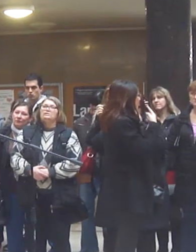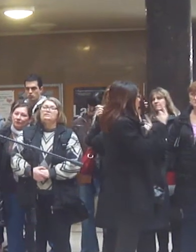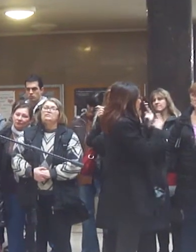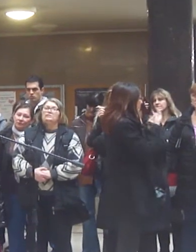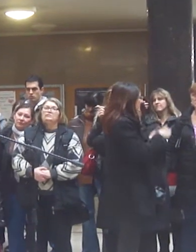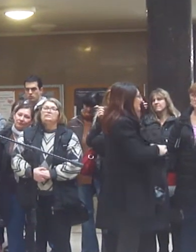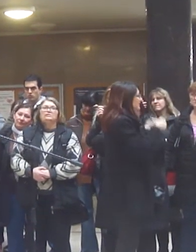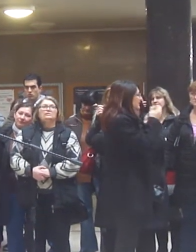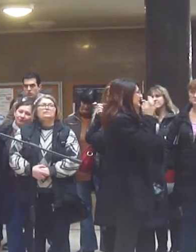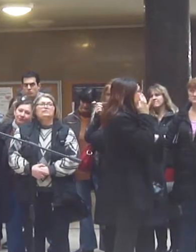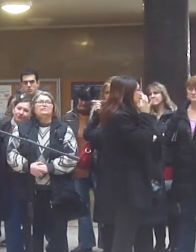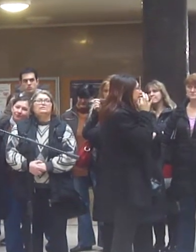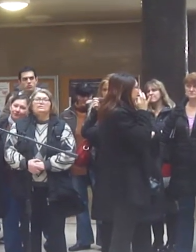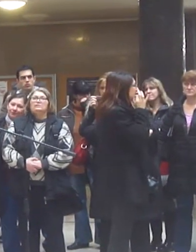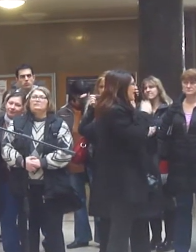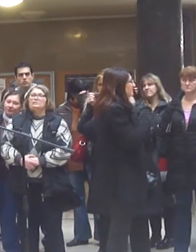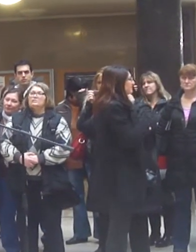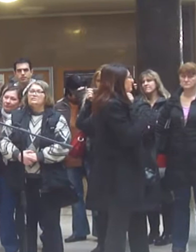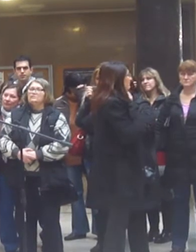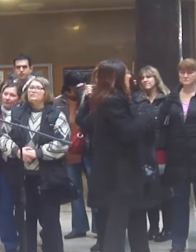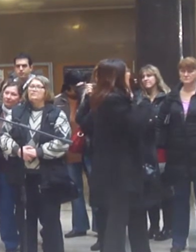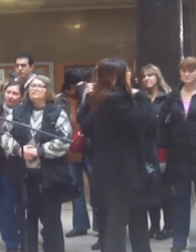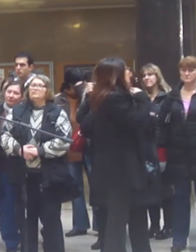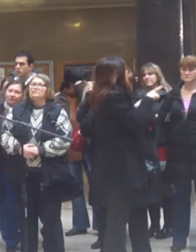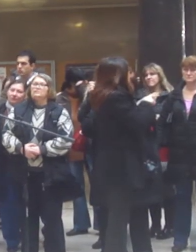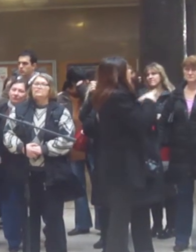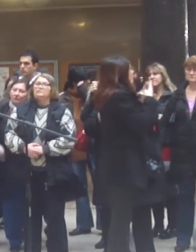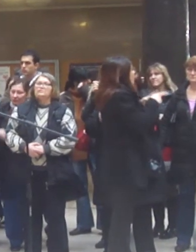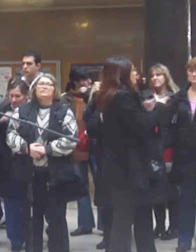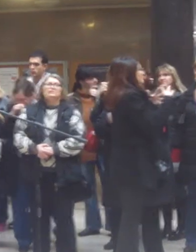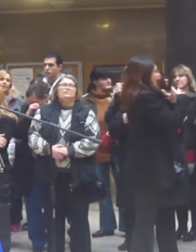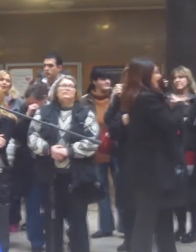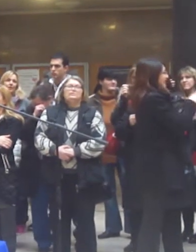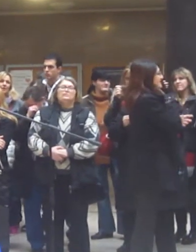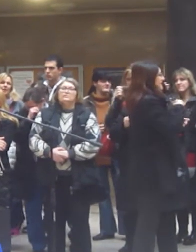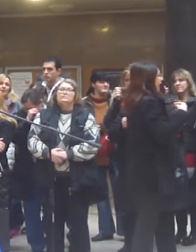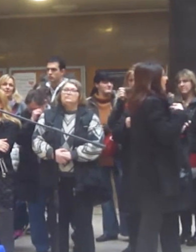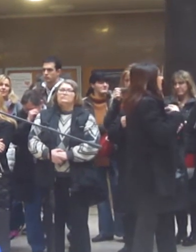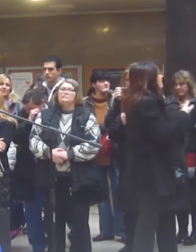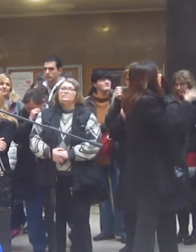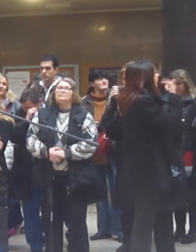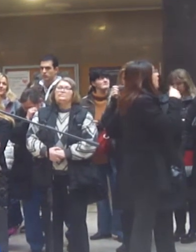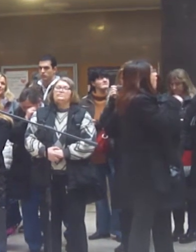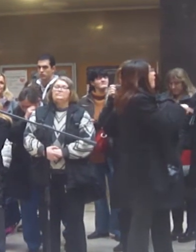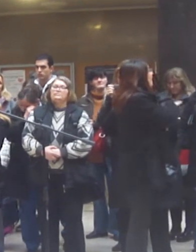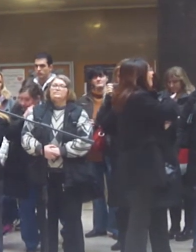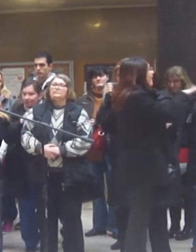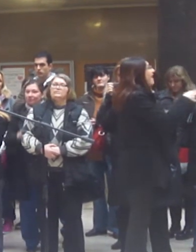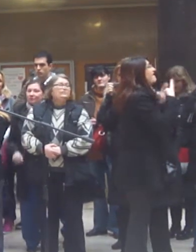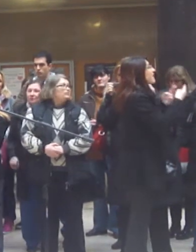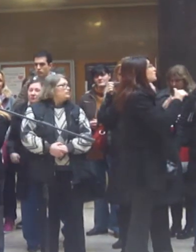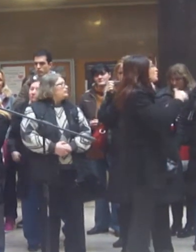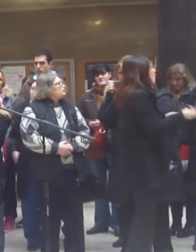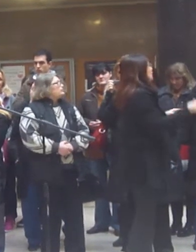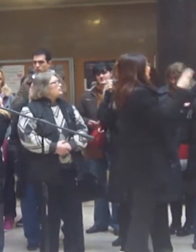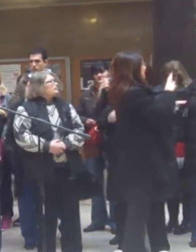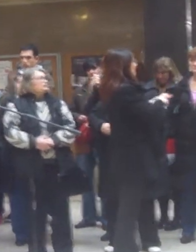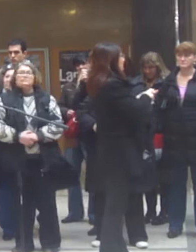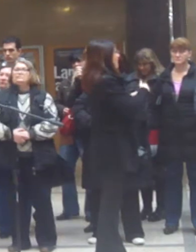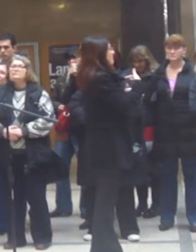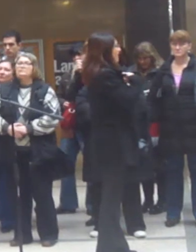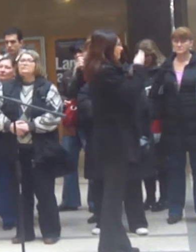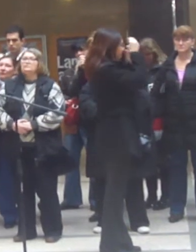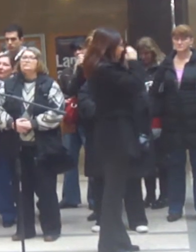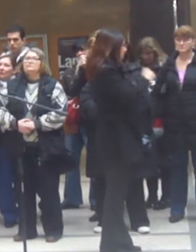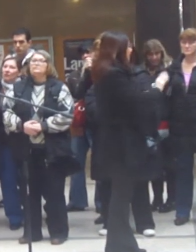vrijeme je to dosta i za grad Zagreb. Međutim, ono što je za vas, to je puno više. Ja vam se divim